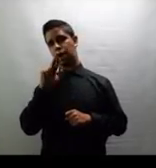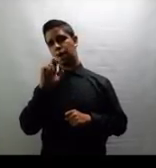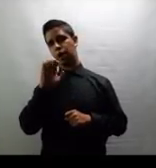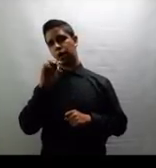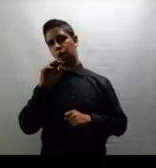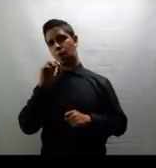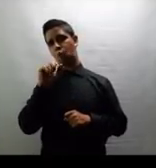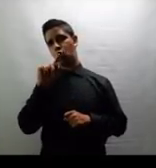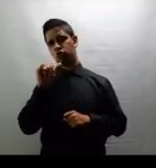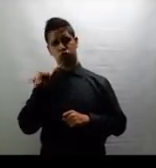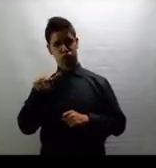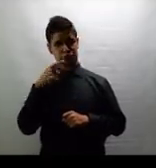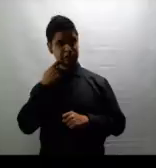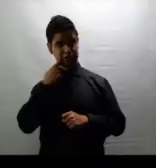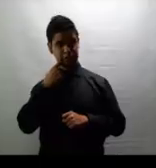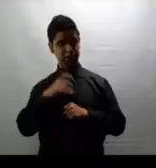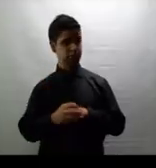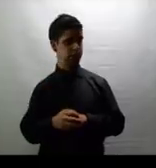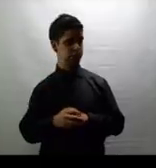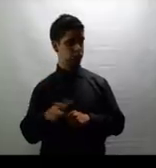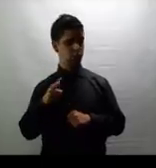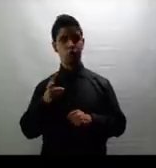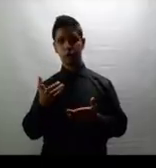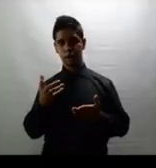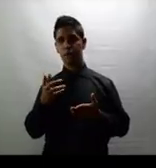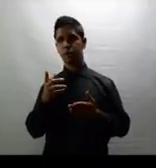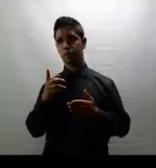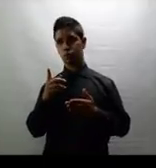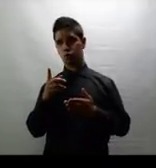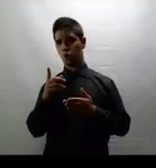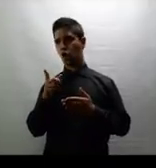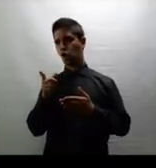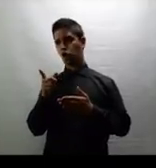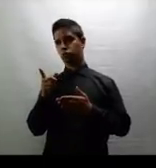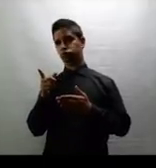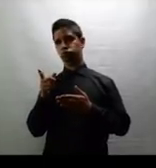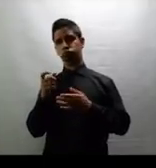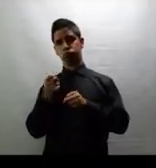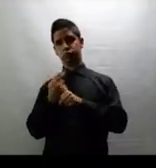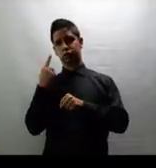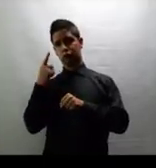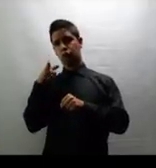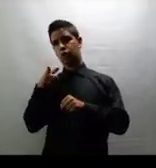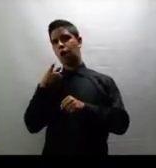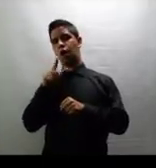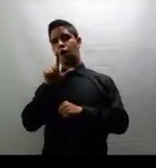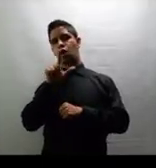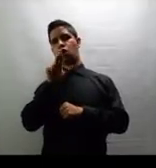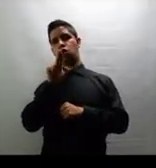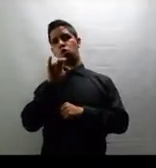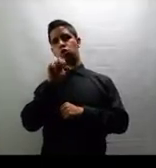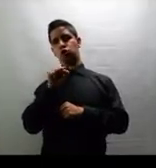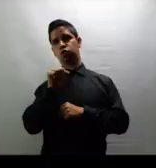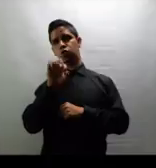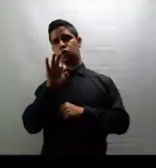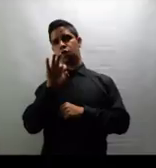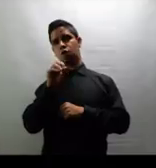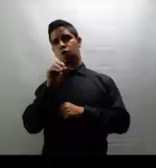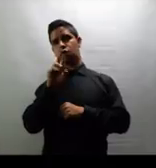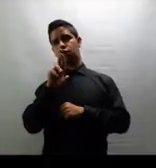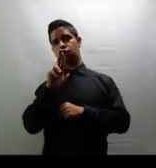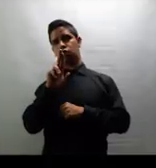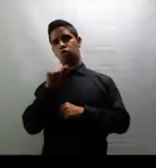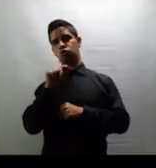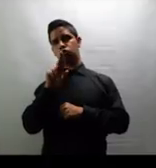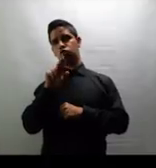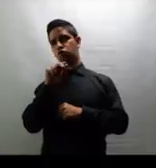reciente de la administración pasada del gobernador luis fortuño esto fue una crítica en música jíbara que arrasó